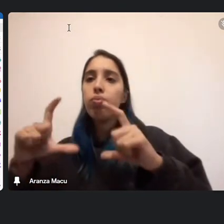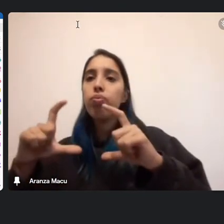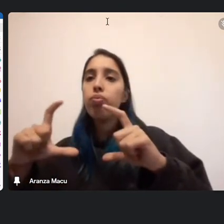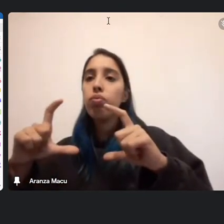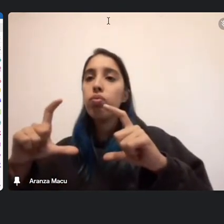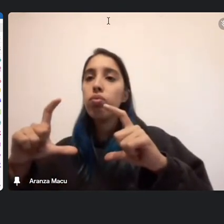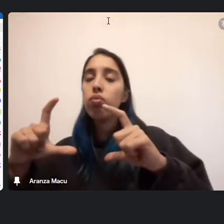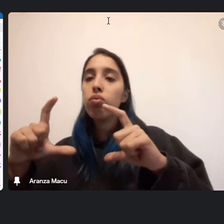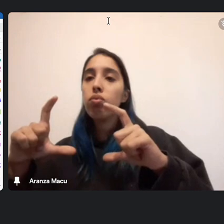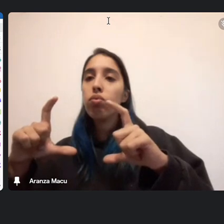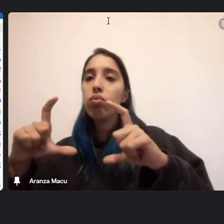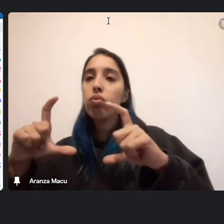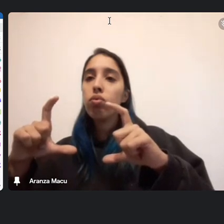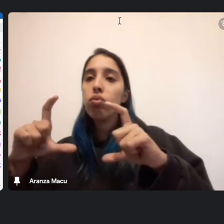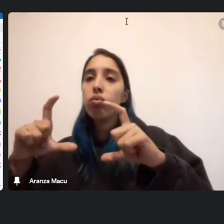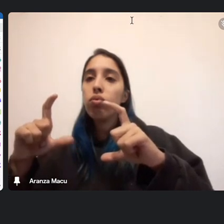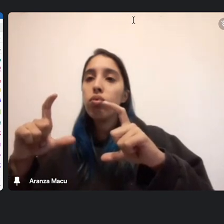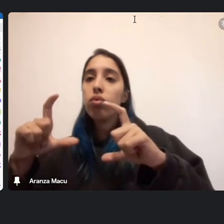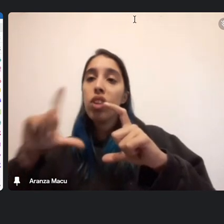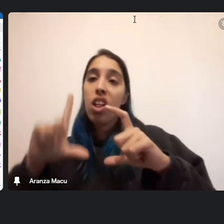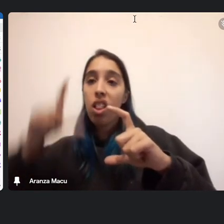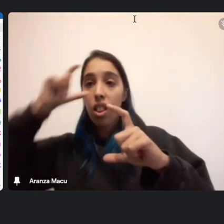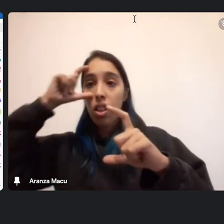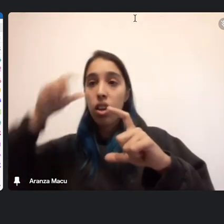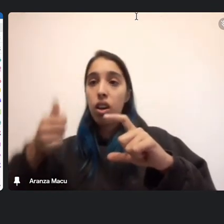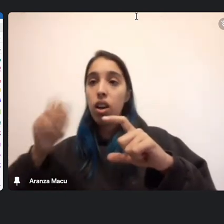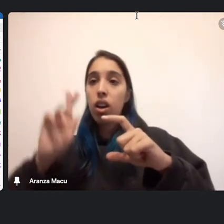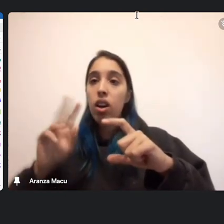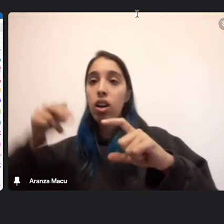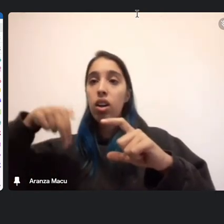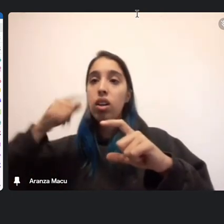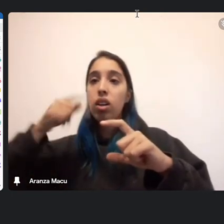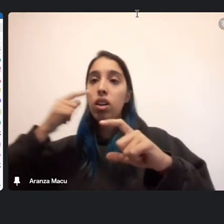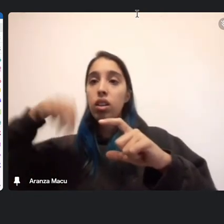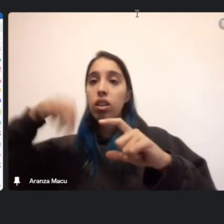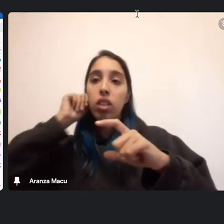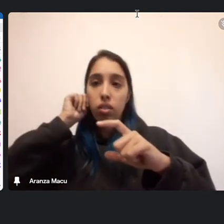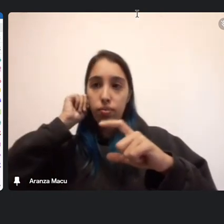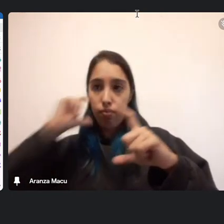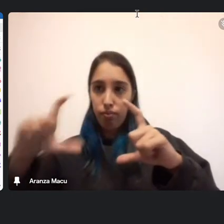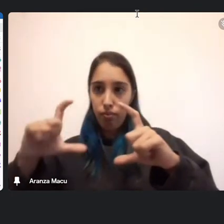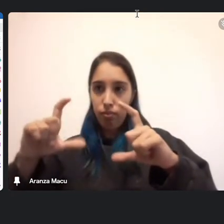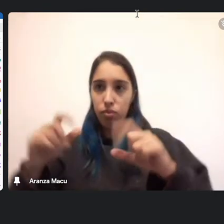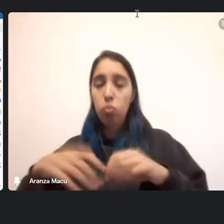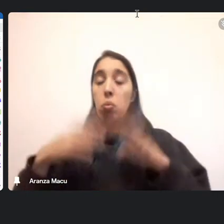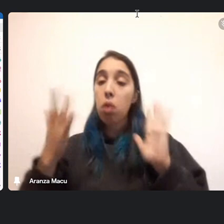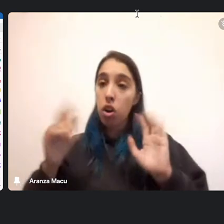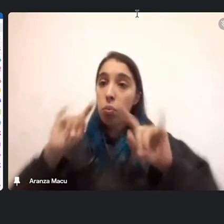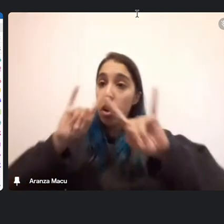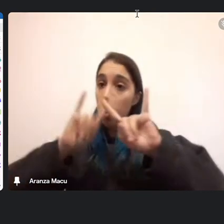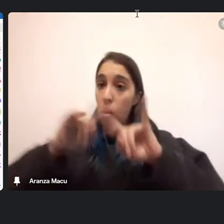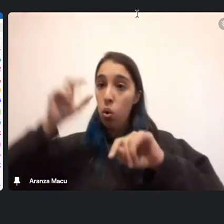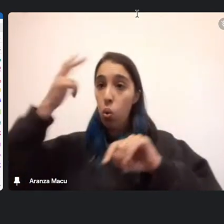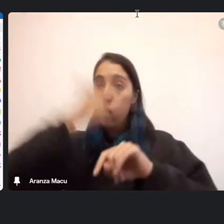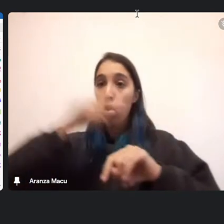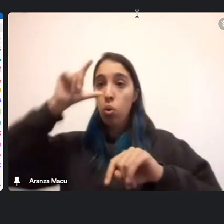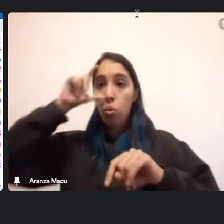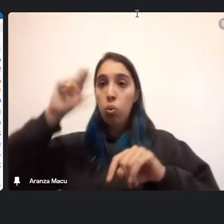Learner, el Learning, learning. muy bien. When queda fuera, es como todos los que son pronombres